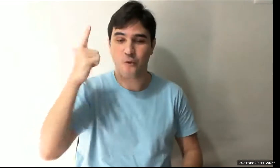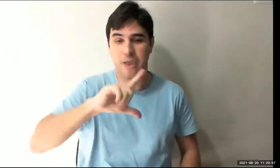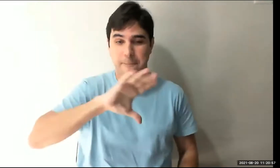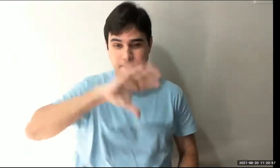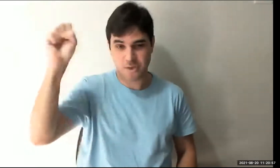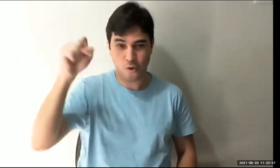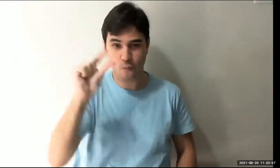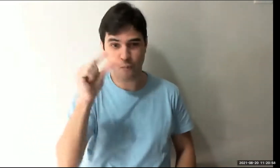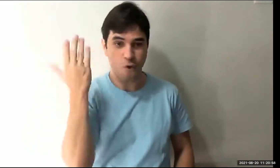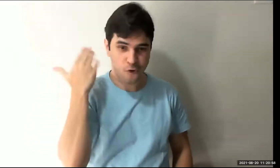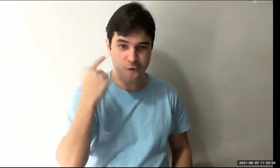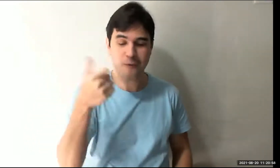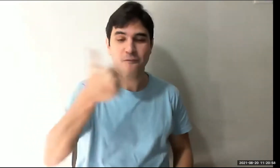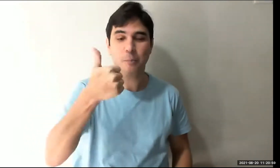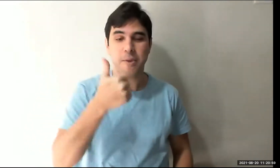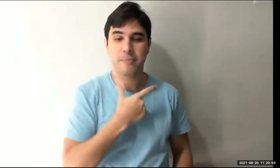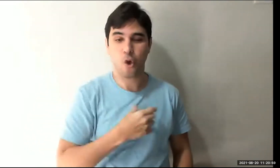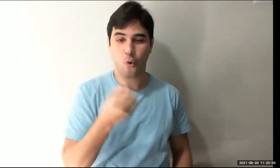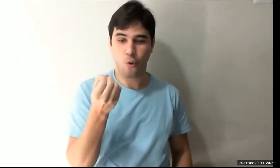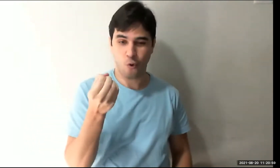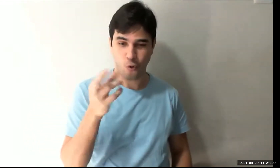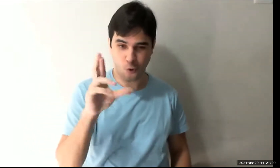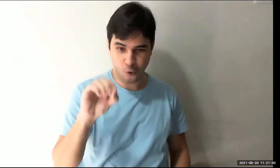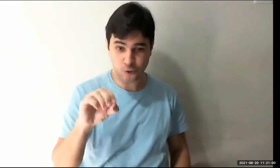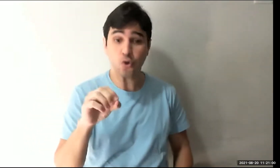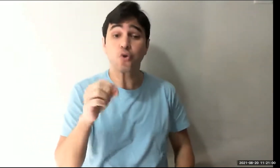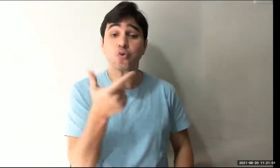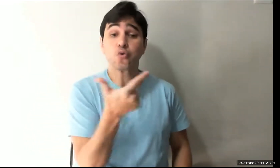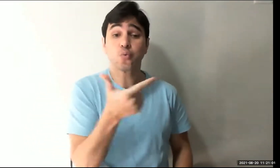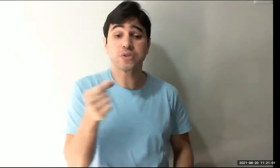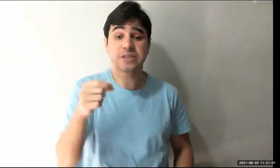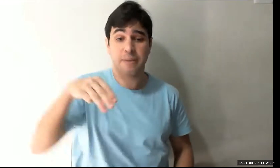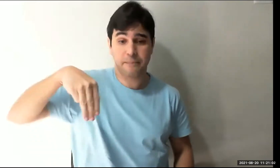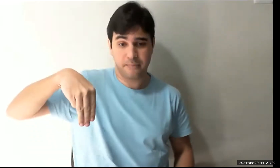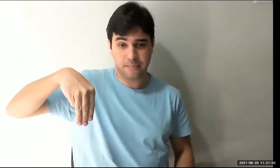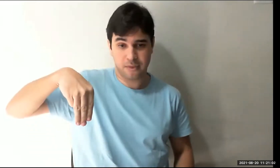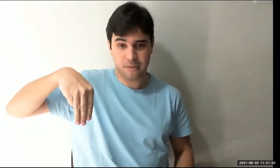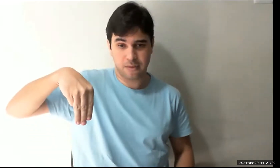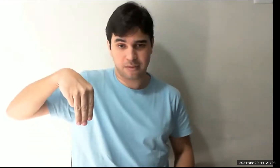Por exemplo, em São Paulo, existem alguns atletas campeões por lá,